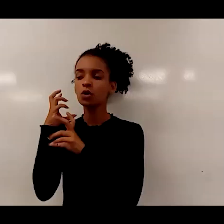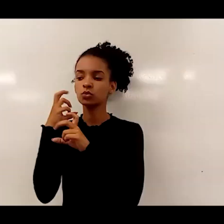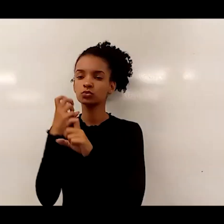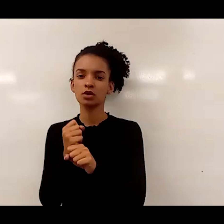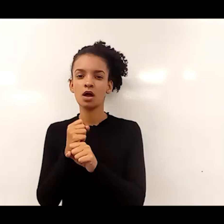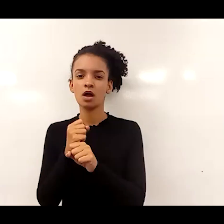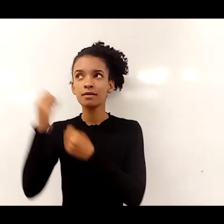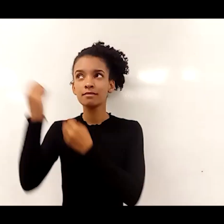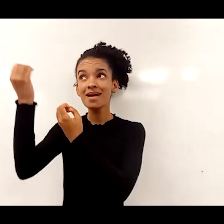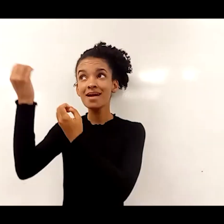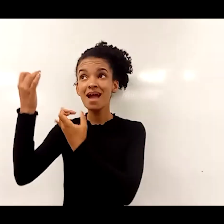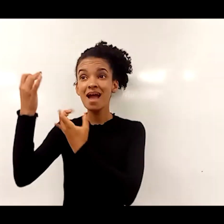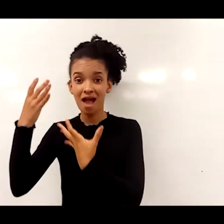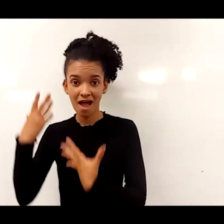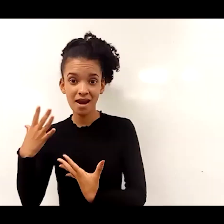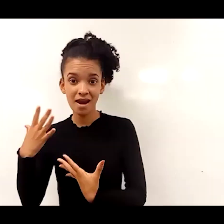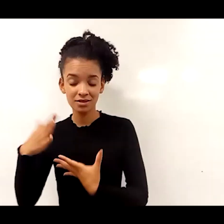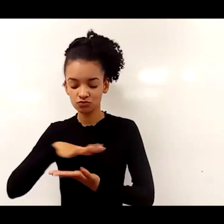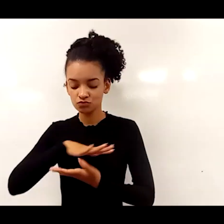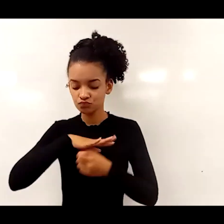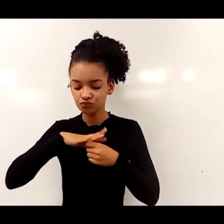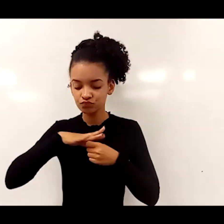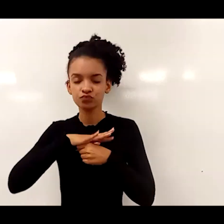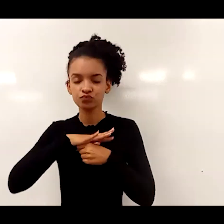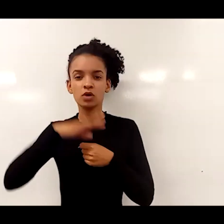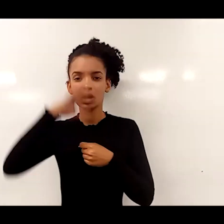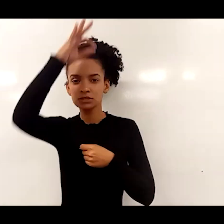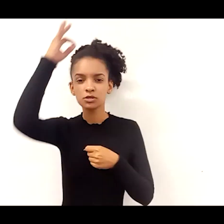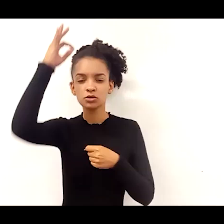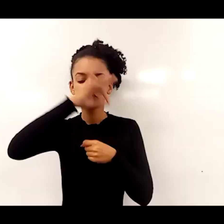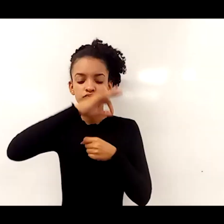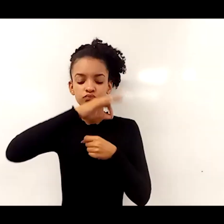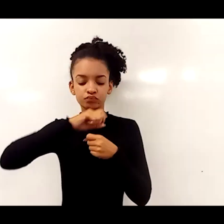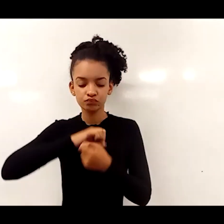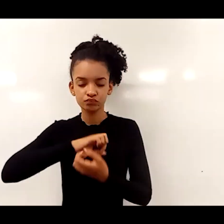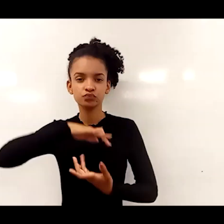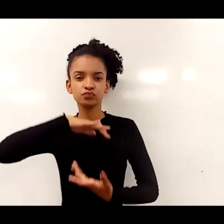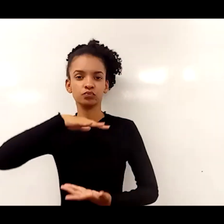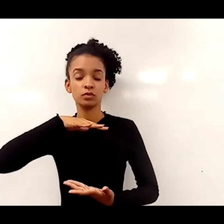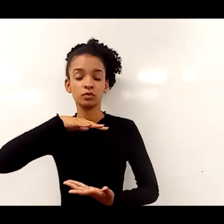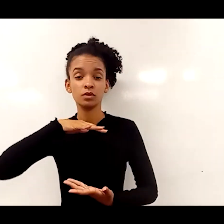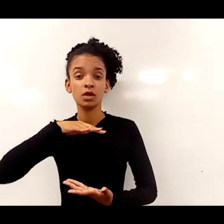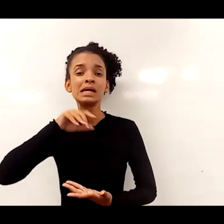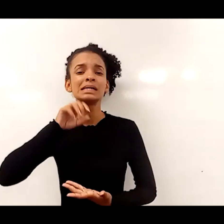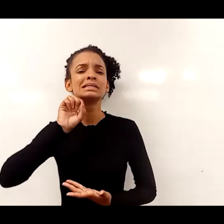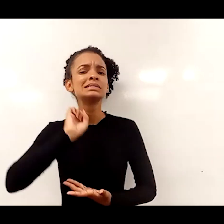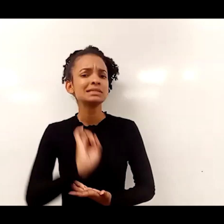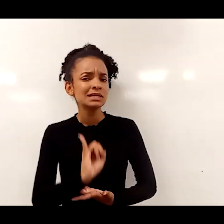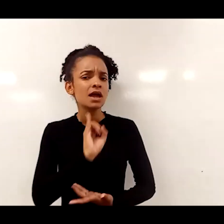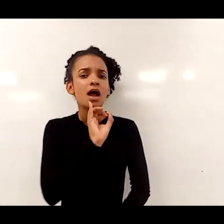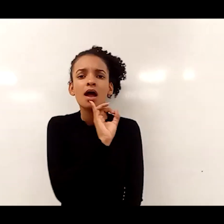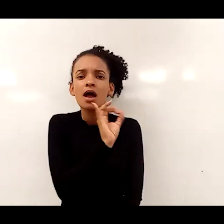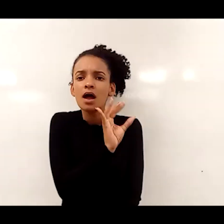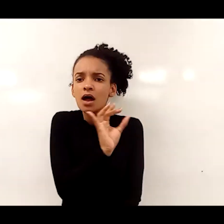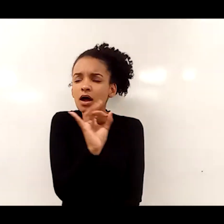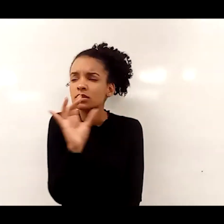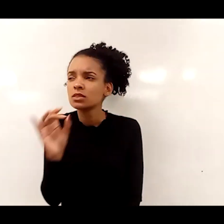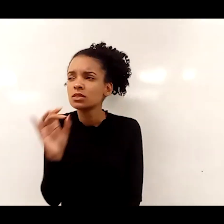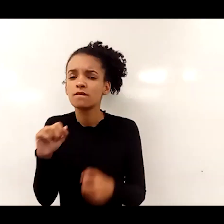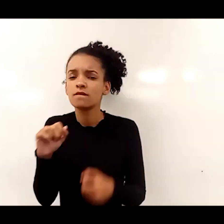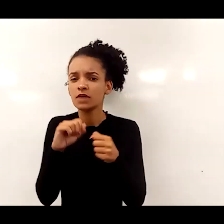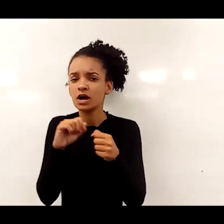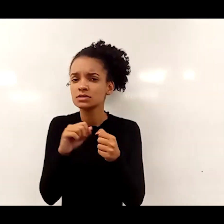de encher-se do Espírito. Se cada um fizer alguma boa coisa, receberá, além